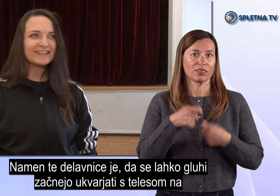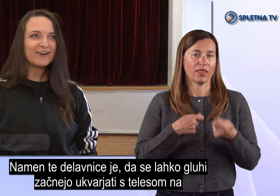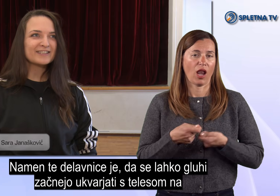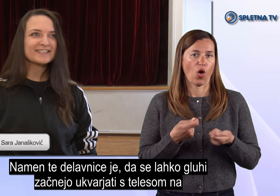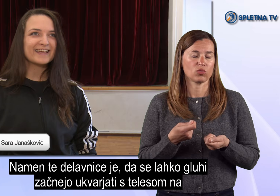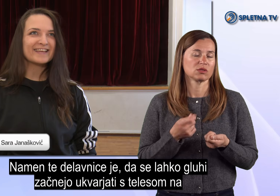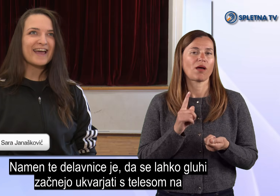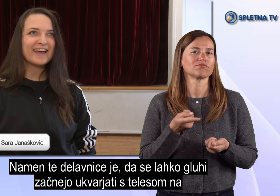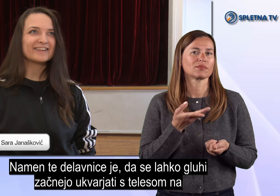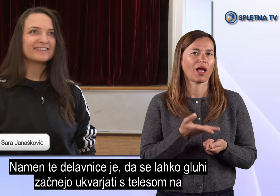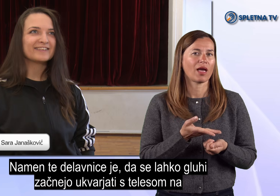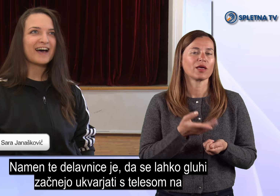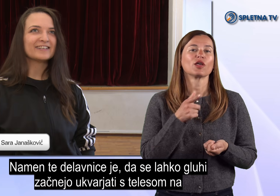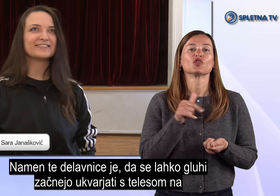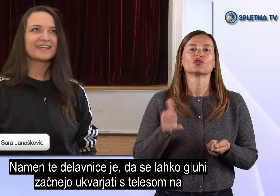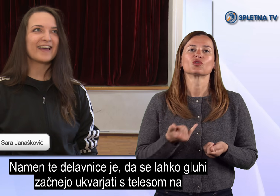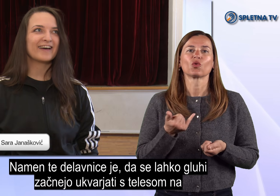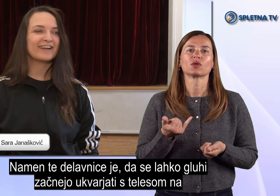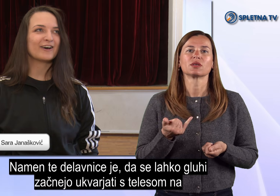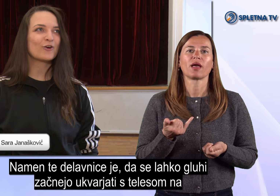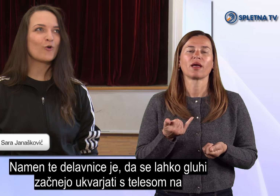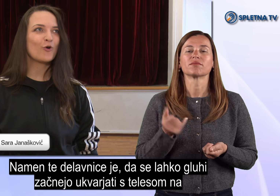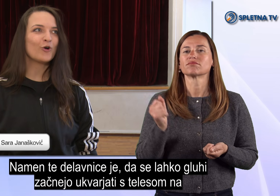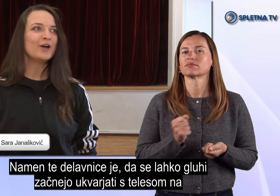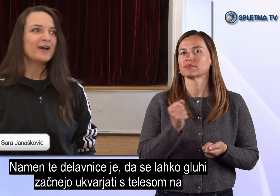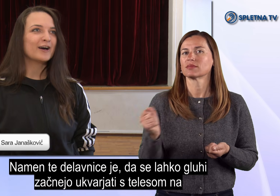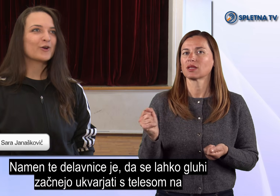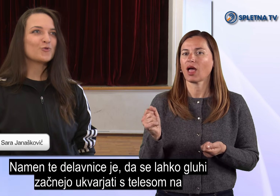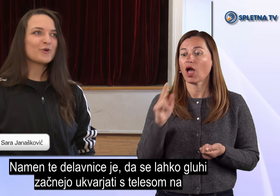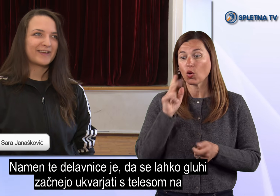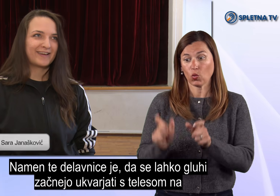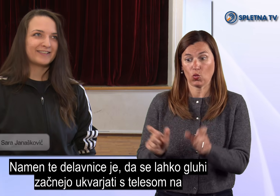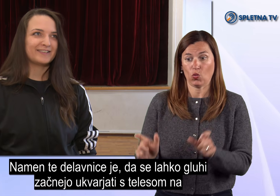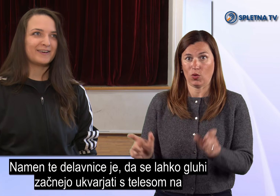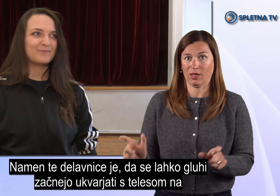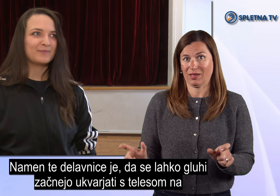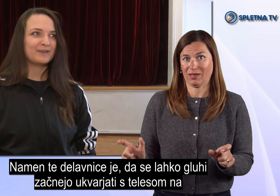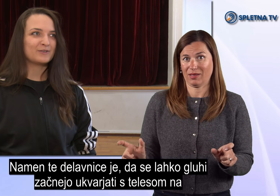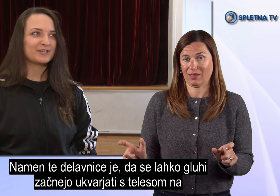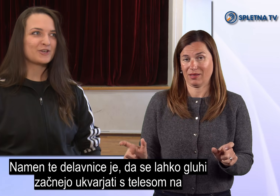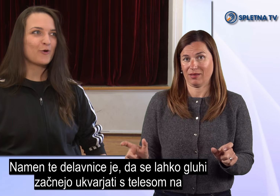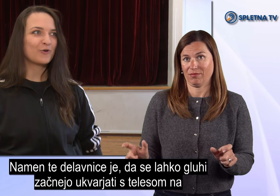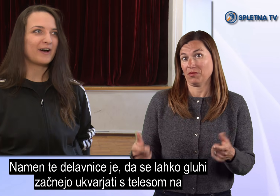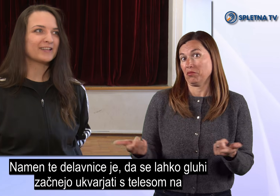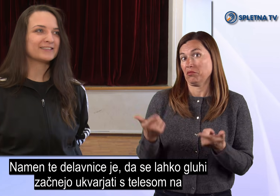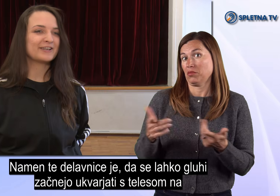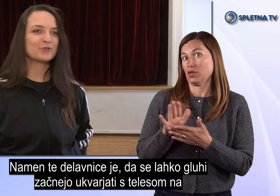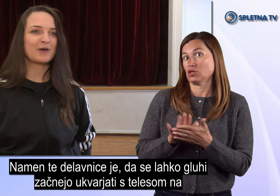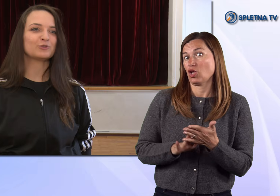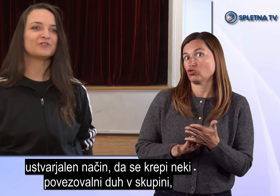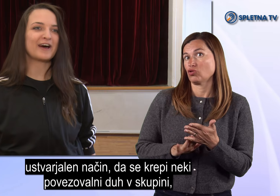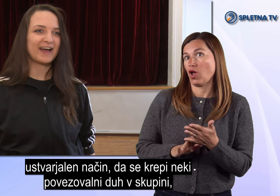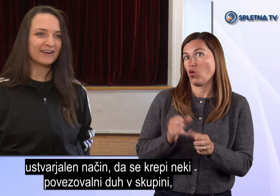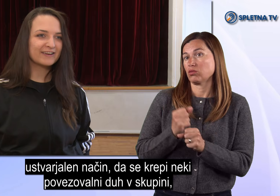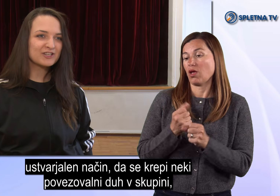Namen te delavnice je, da se lahko gluhi začnejo ukvarjati s telesom